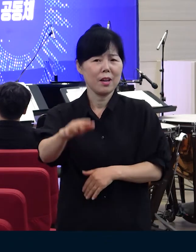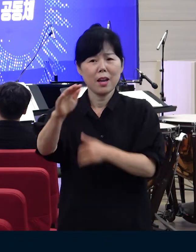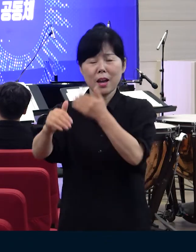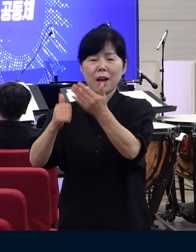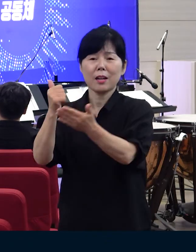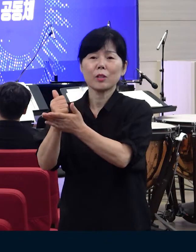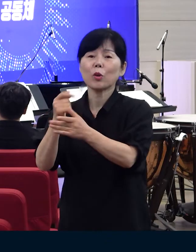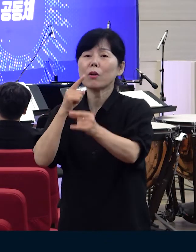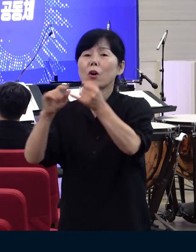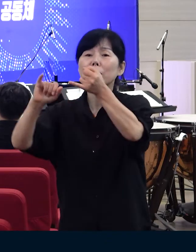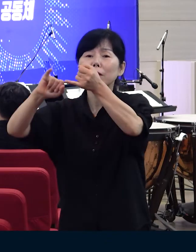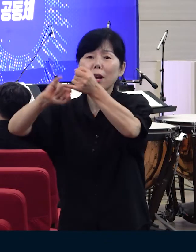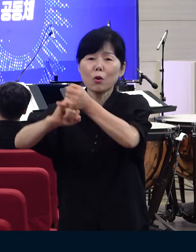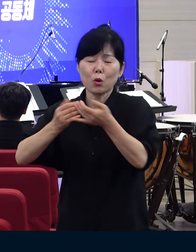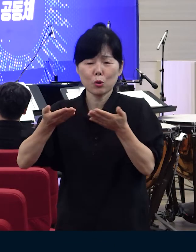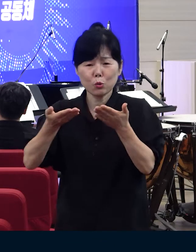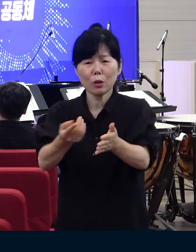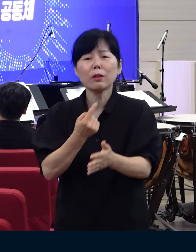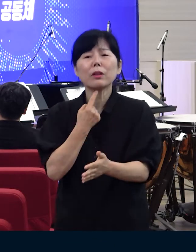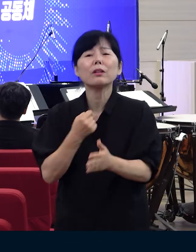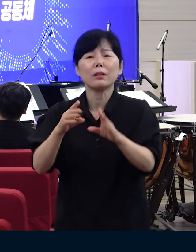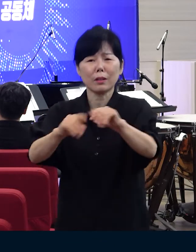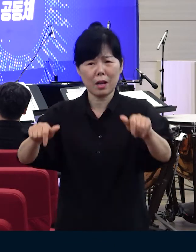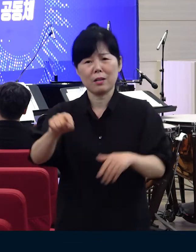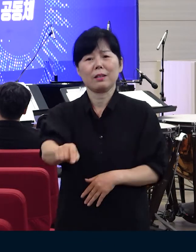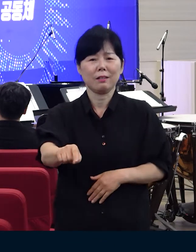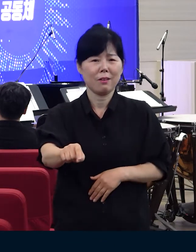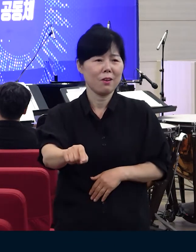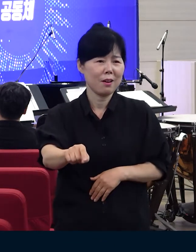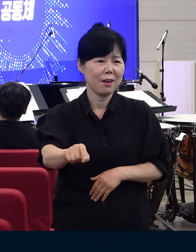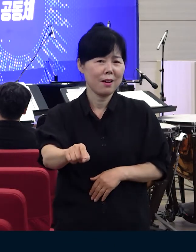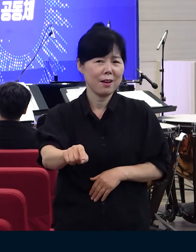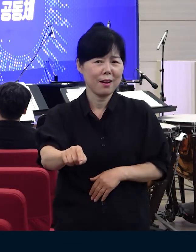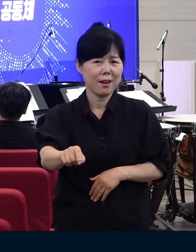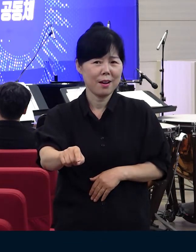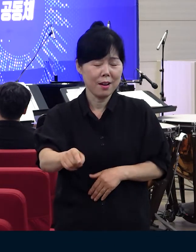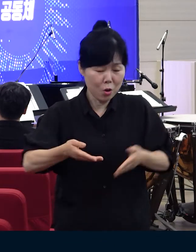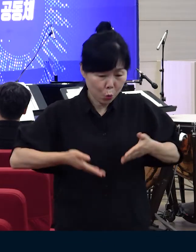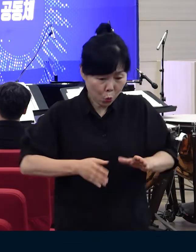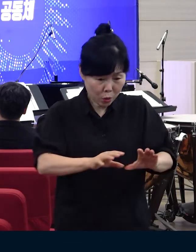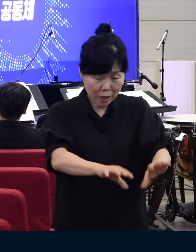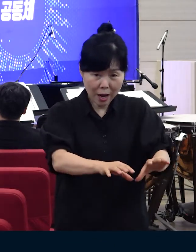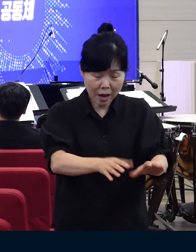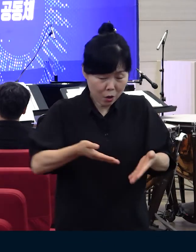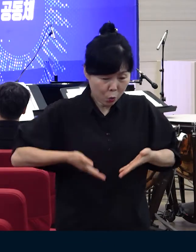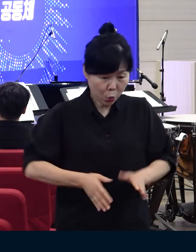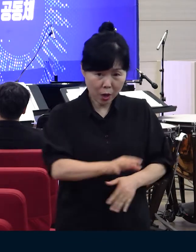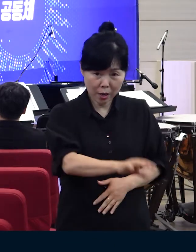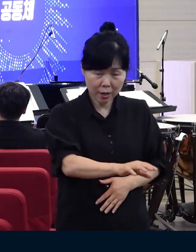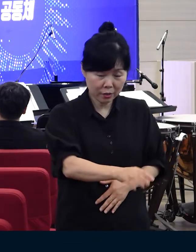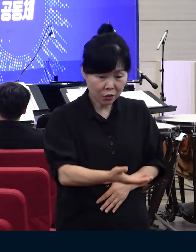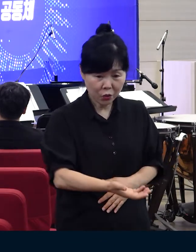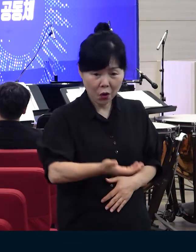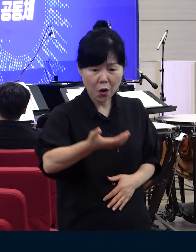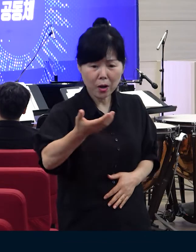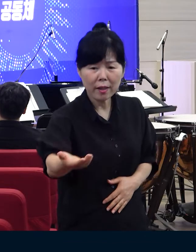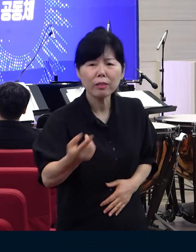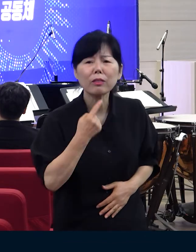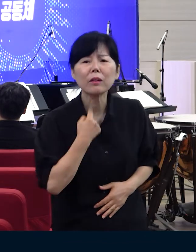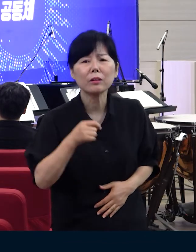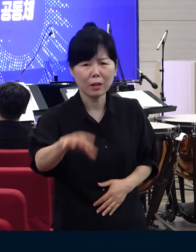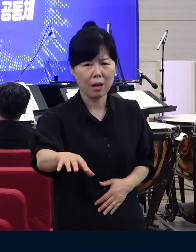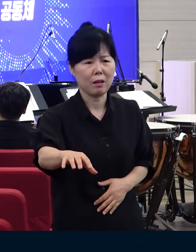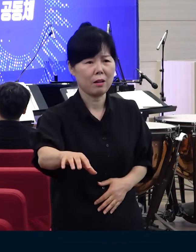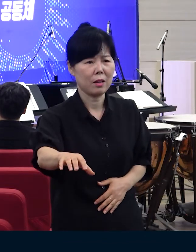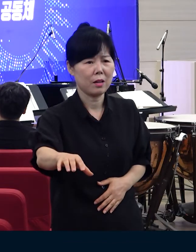여호와 하나님께서 언약으로 주신 땅입니다. 그래서 갈대아 우르에서부터 하란을 거쳐 여기까지 온 바로 그